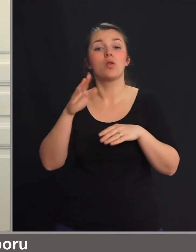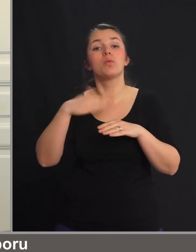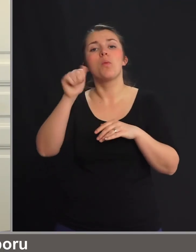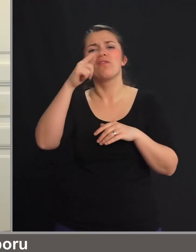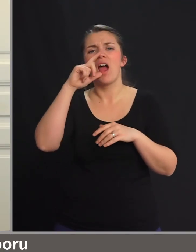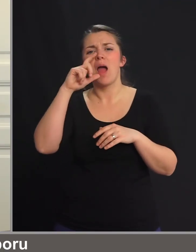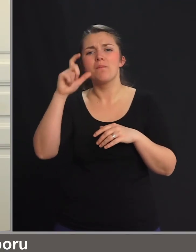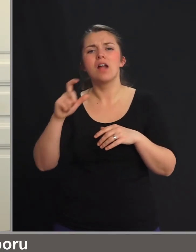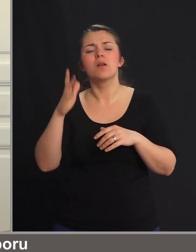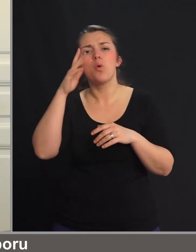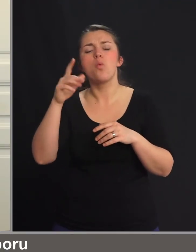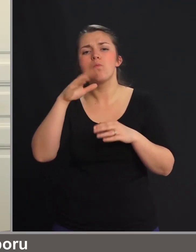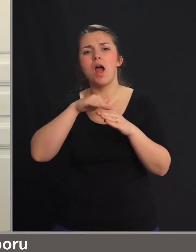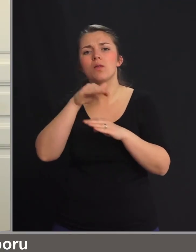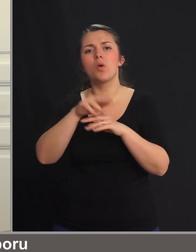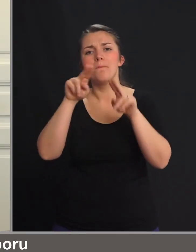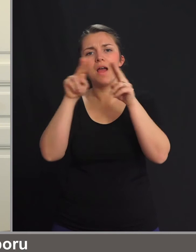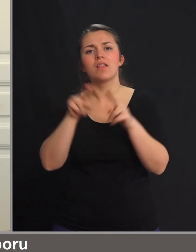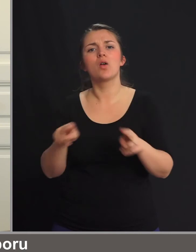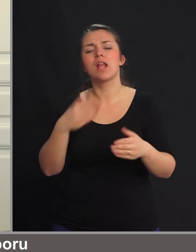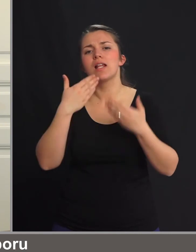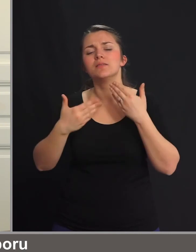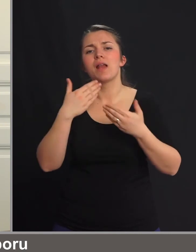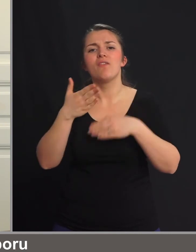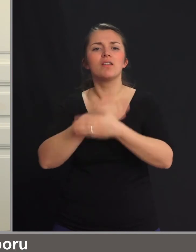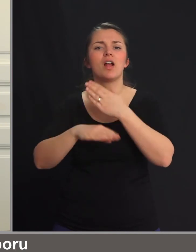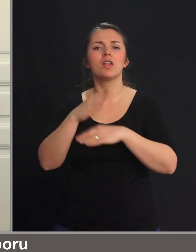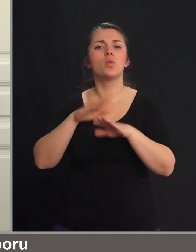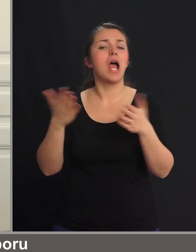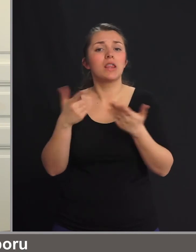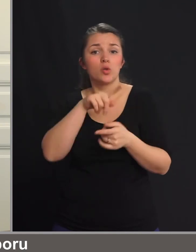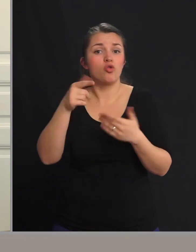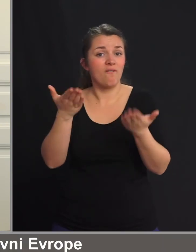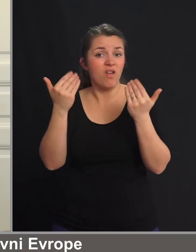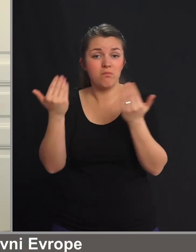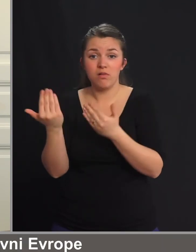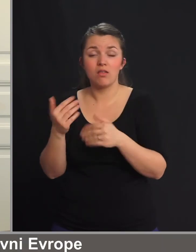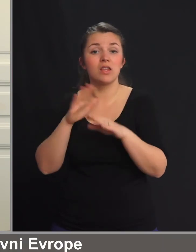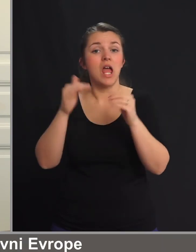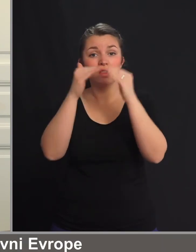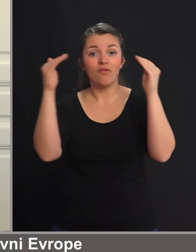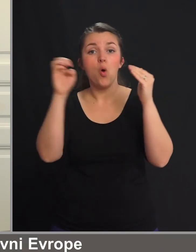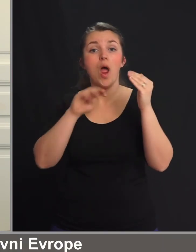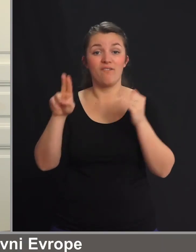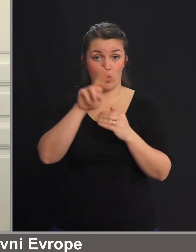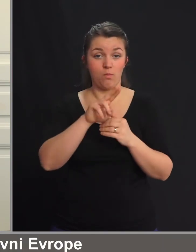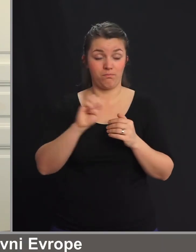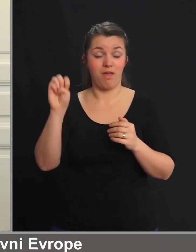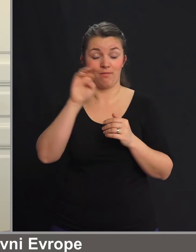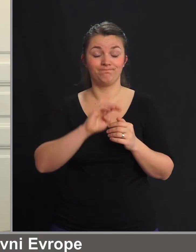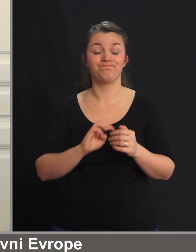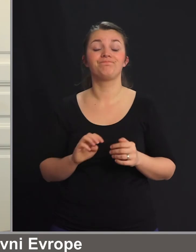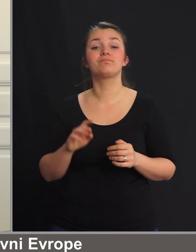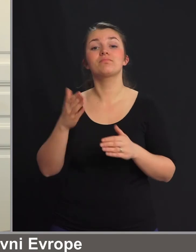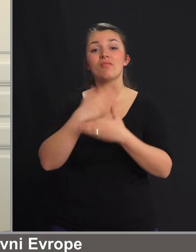1. marca v Mariboru mednarodna razprava invalidov, na katero so vabljeni na nivoju